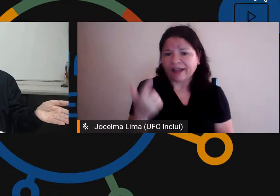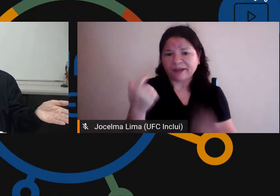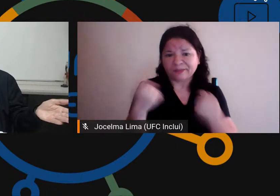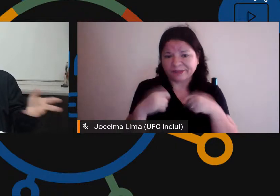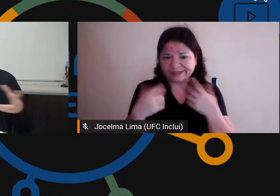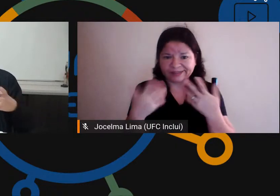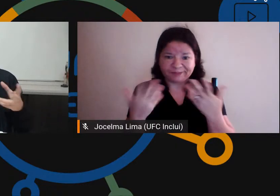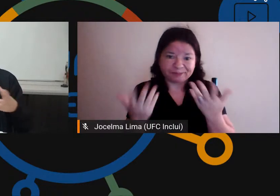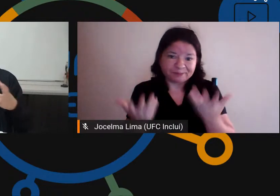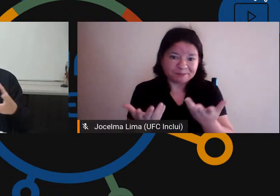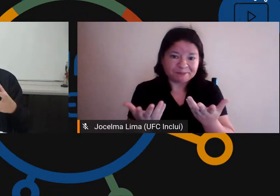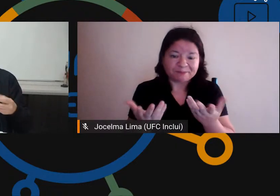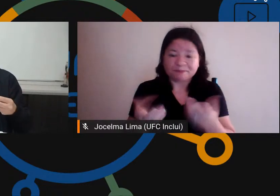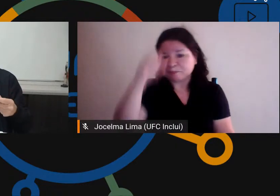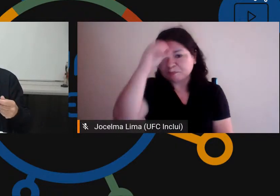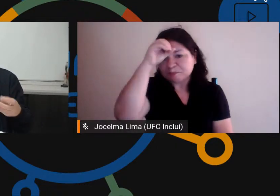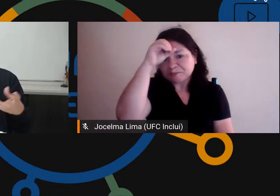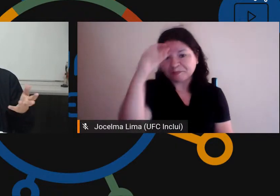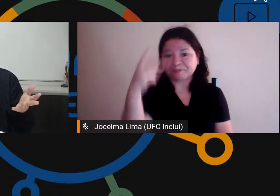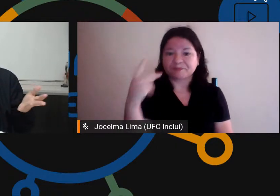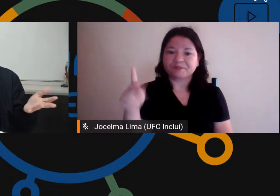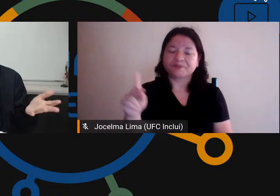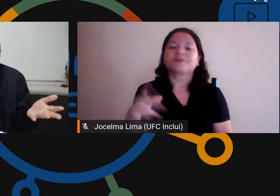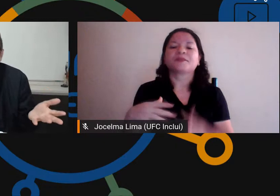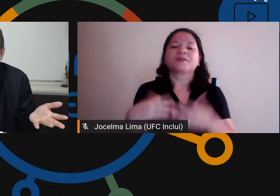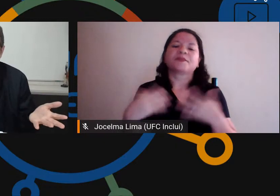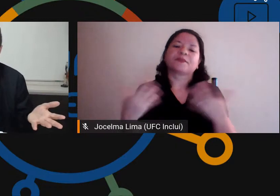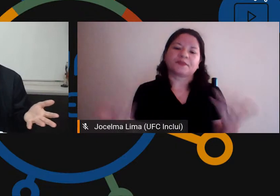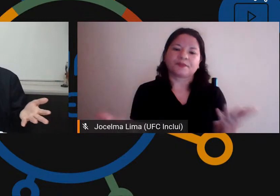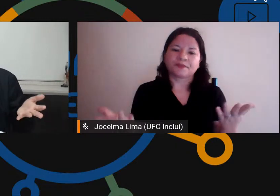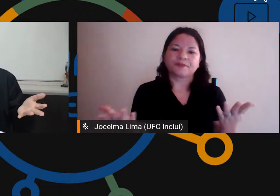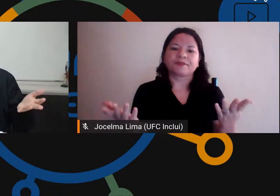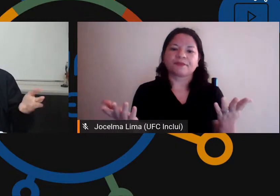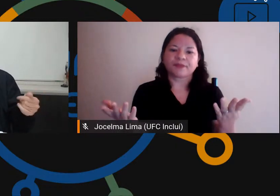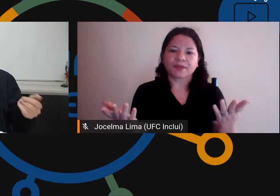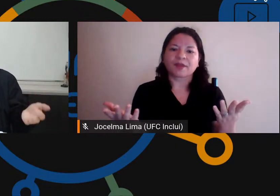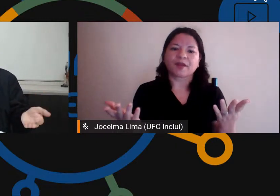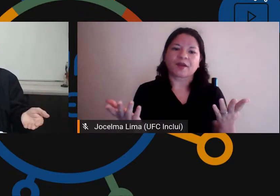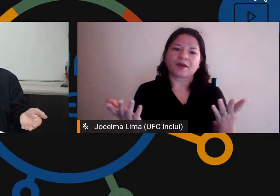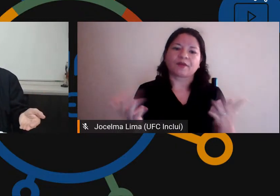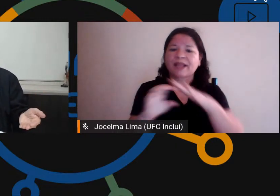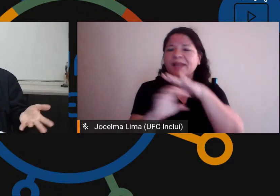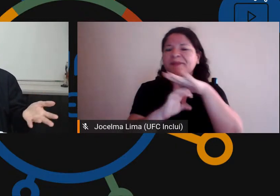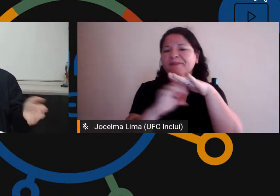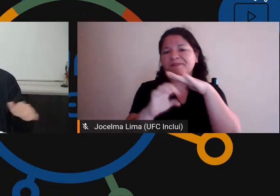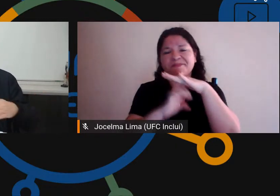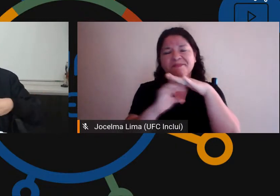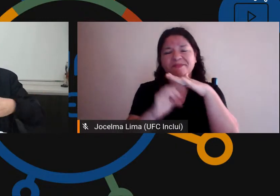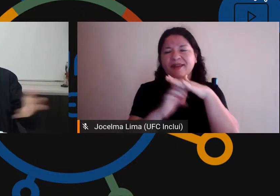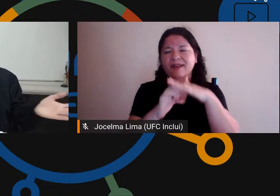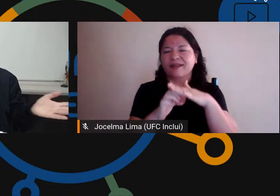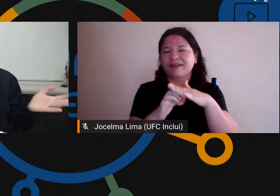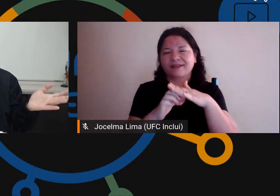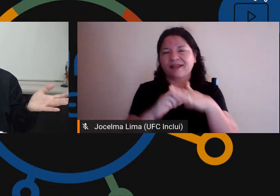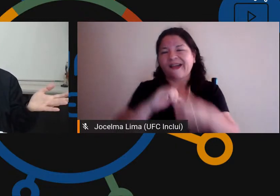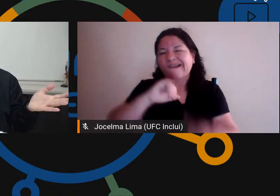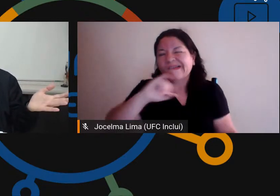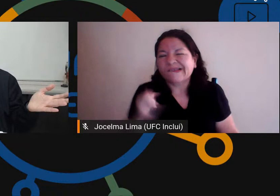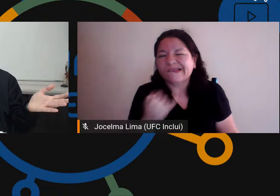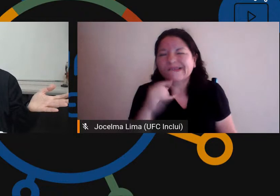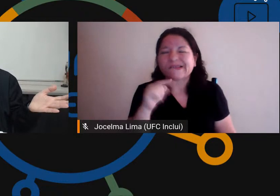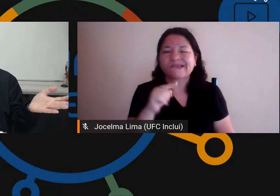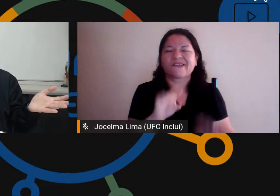é? Então, assim, é lógico, as empresas exploram isso. Lógico que exploram e vende bem, com certeza. Ganha muito mais dinheiro que tudo nós